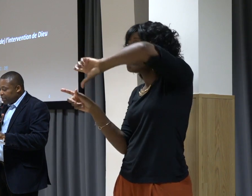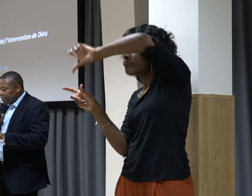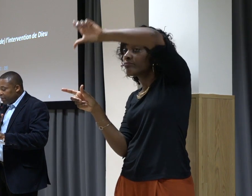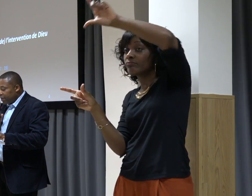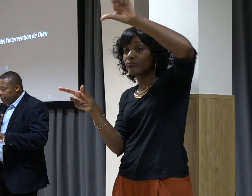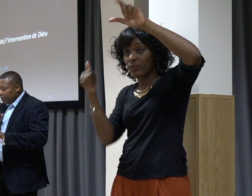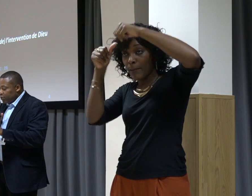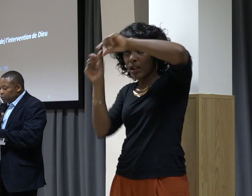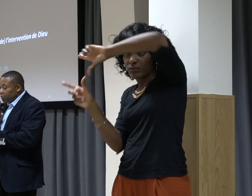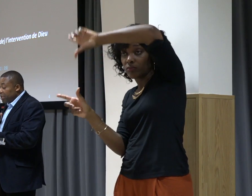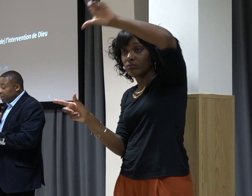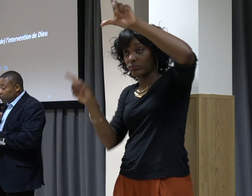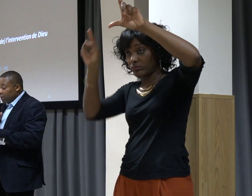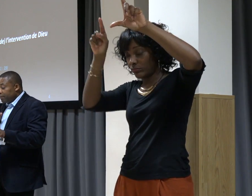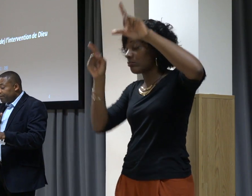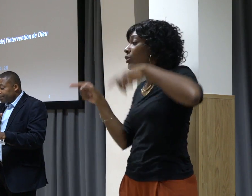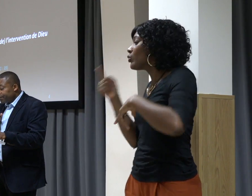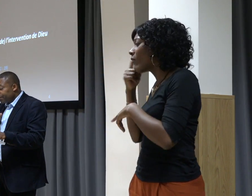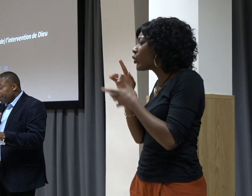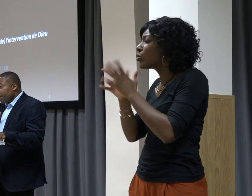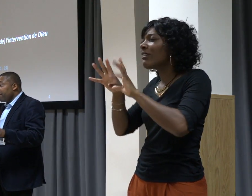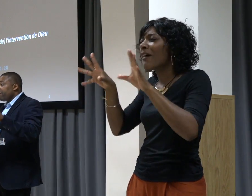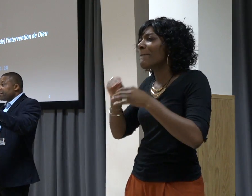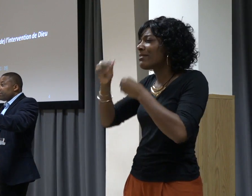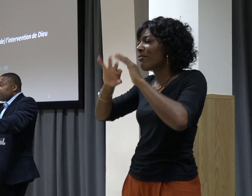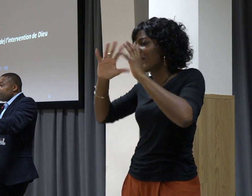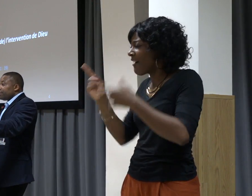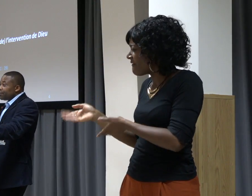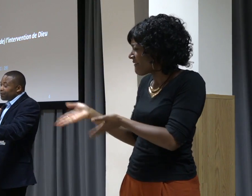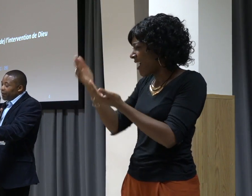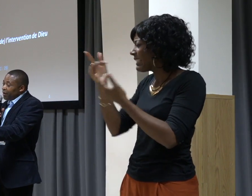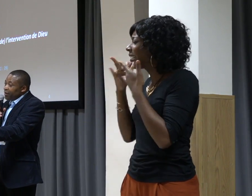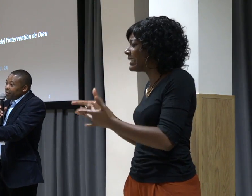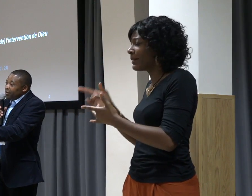de la terre seront bénies en toi. Va-t'en